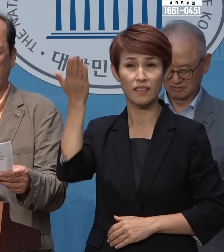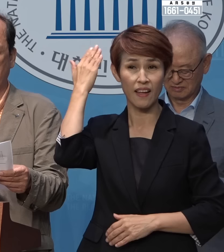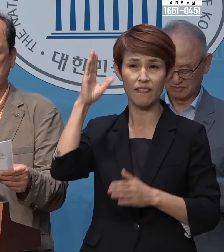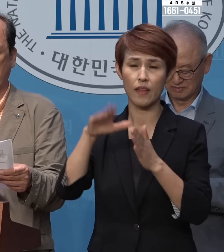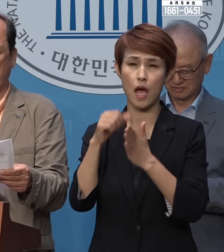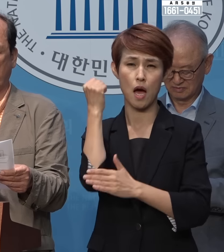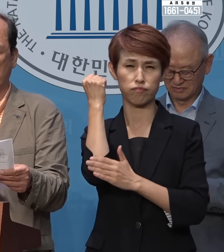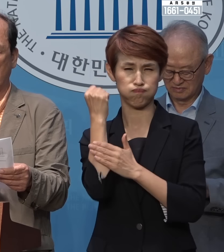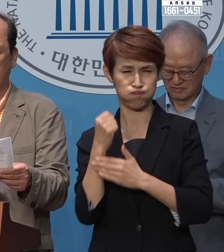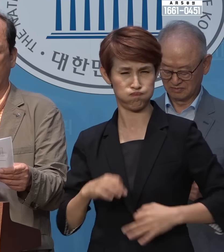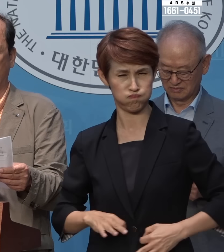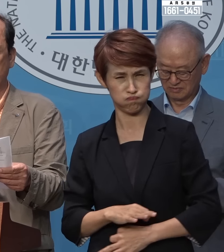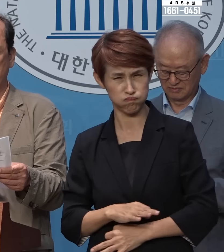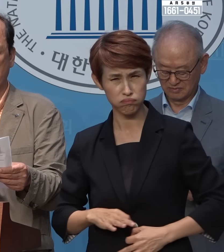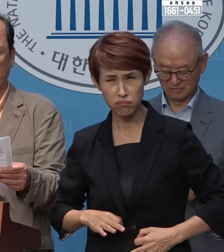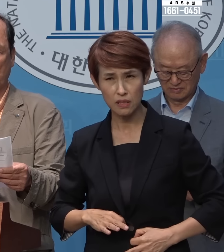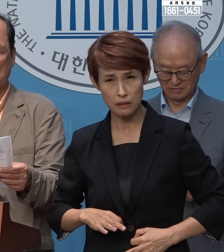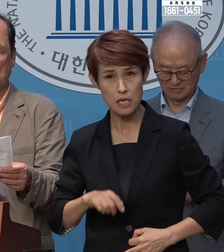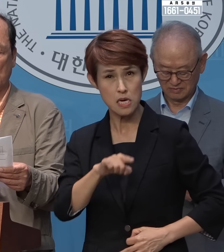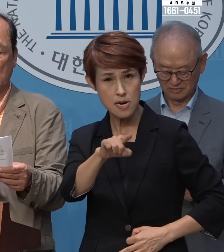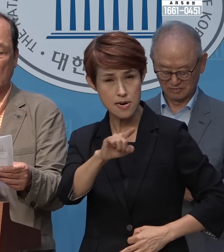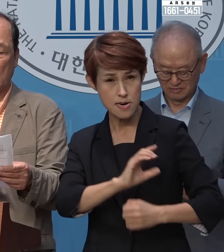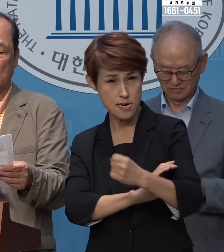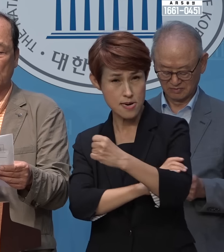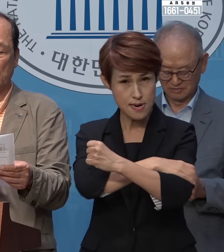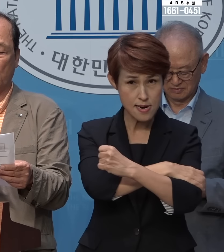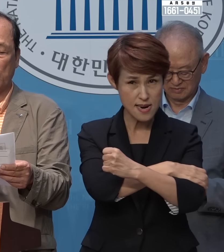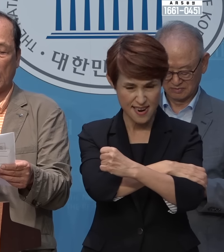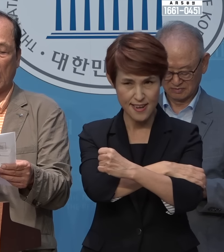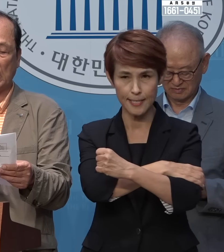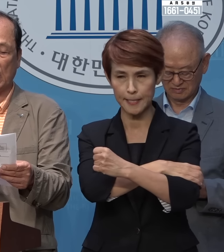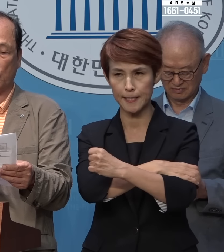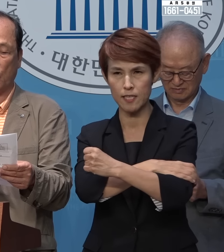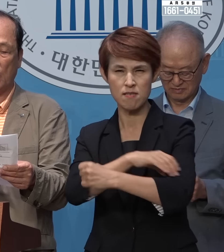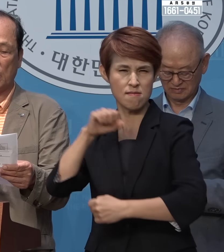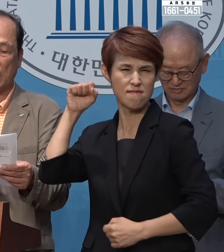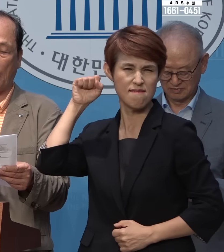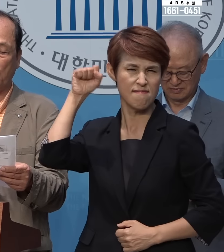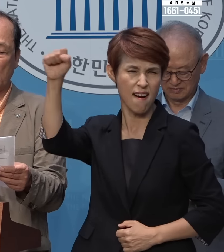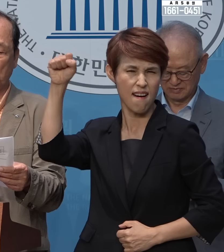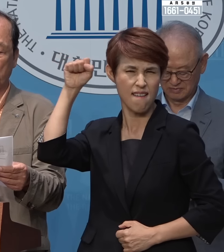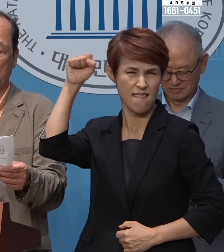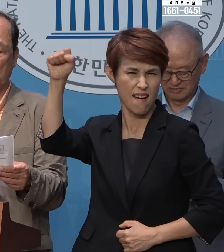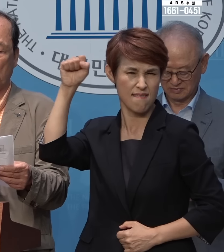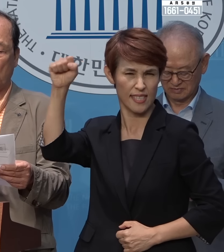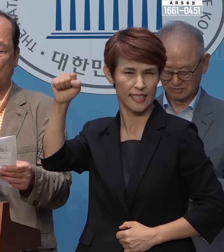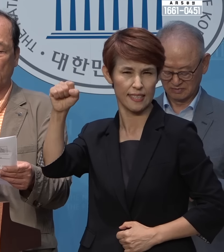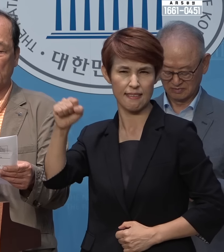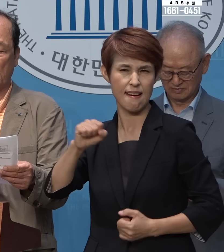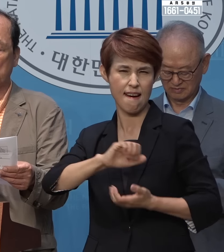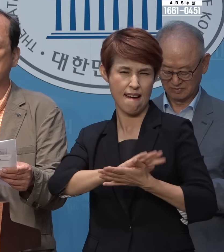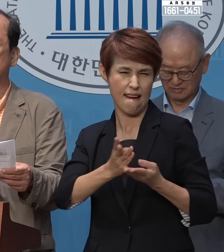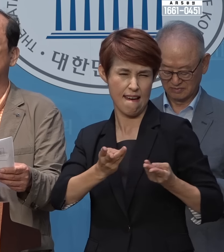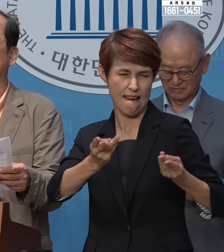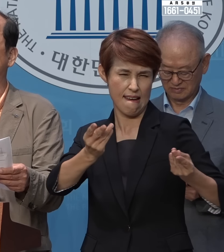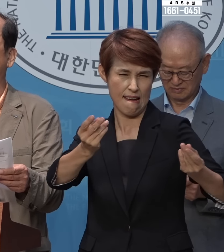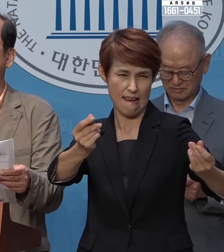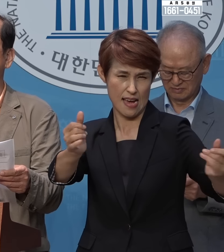부정의한 폭압을 자행한 모든 집권자들을 의로운 항쟁으로 남김없이